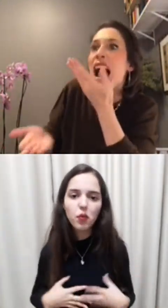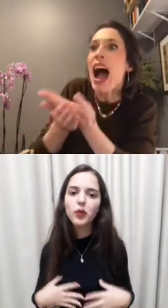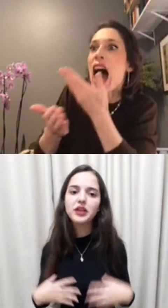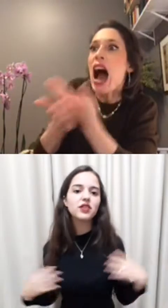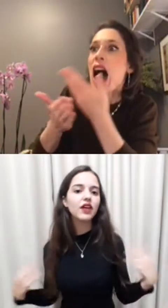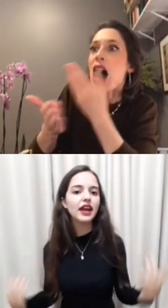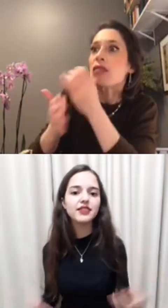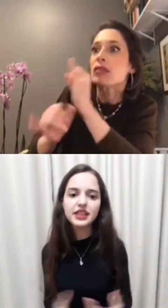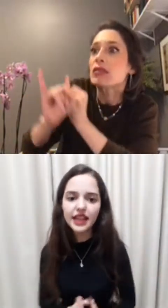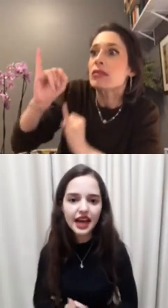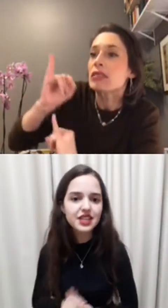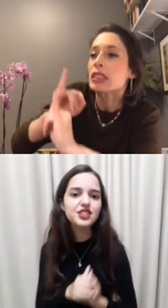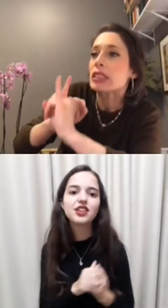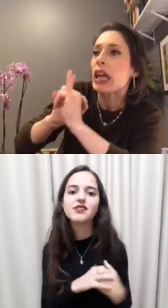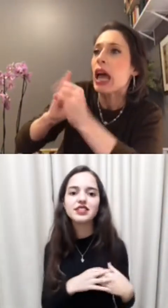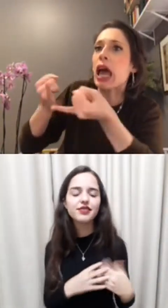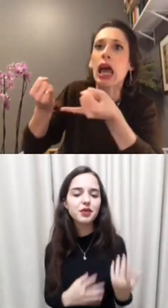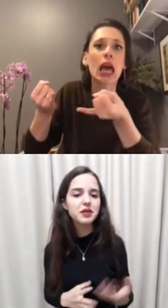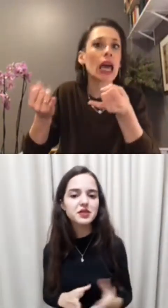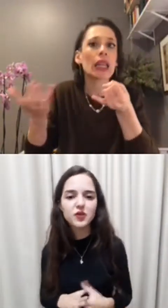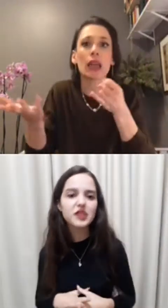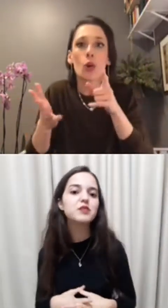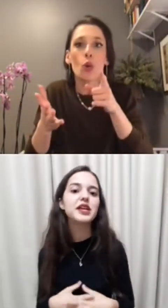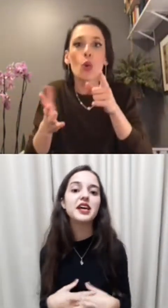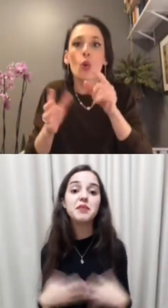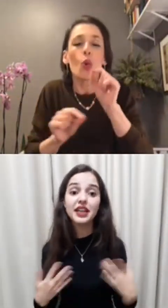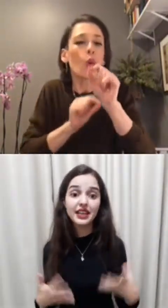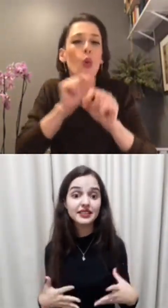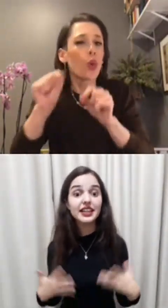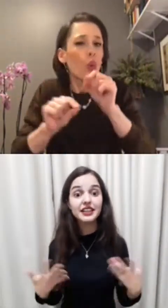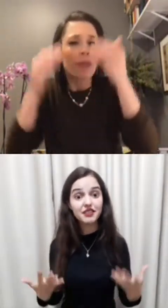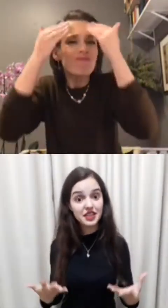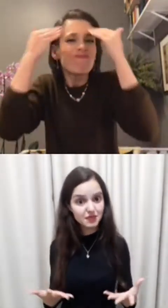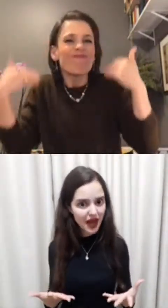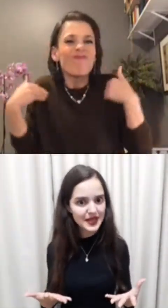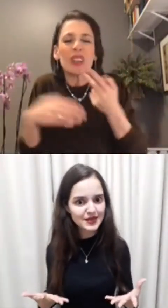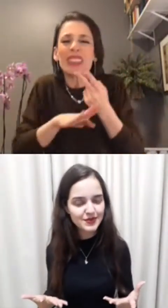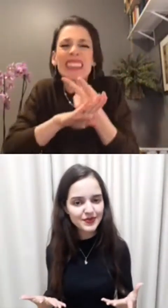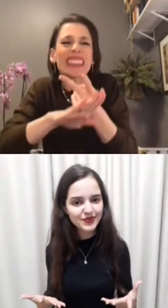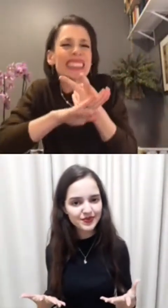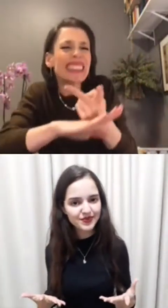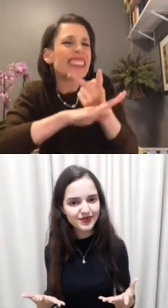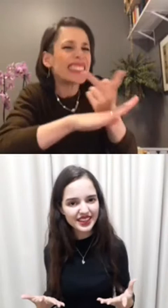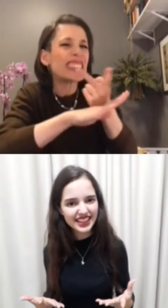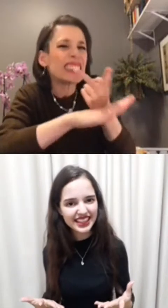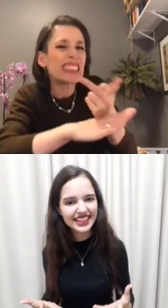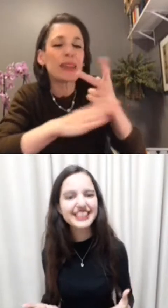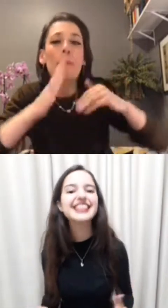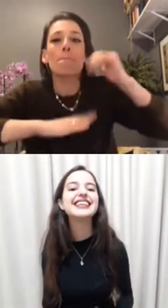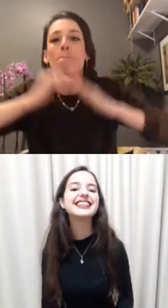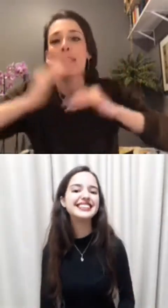buscando muito, correndo atrás de novas informações para ir aprendendo cada vez mais.